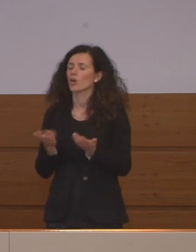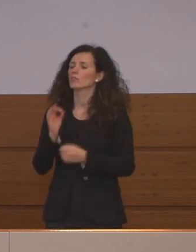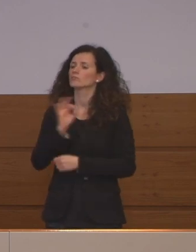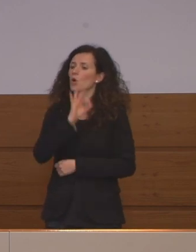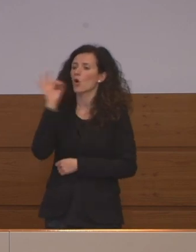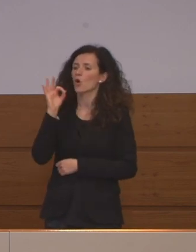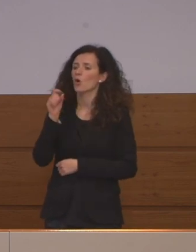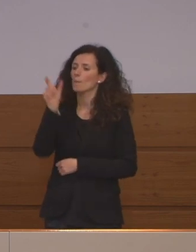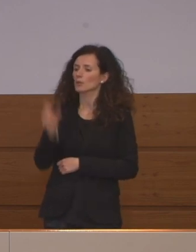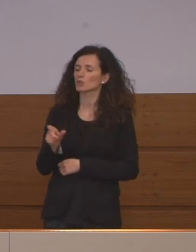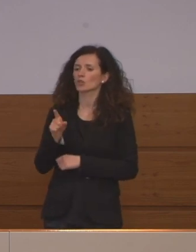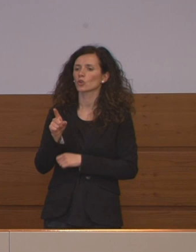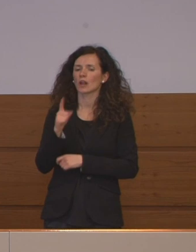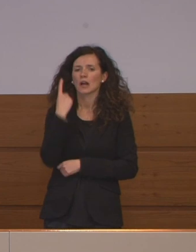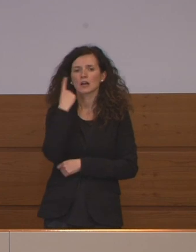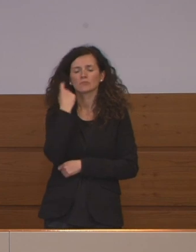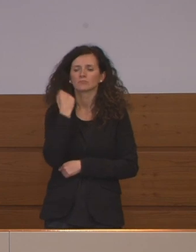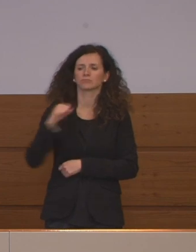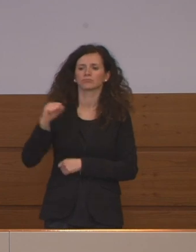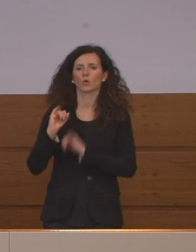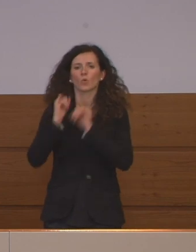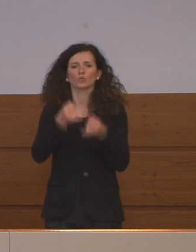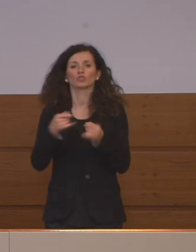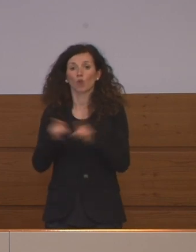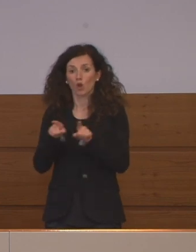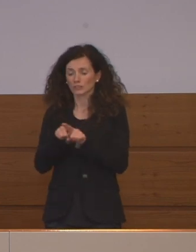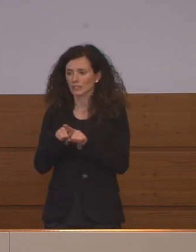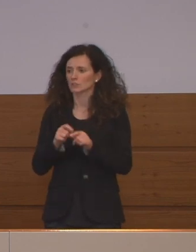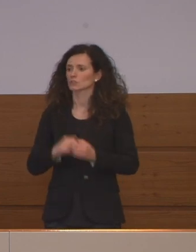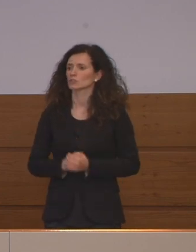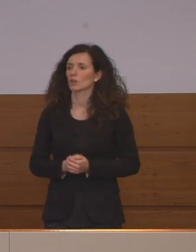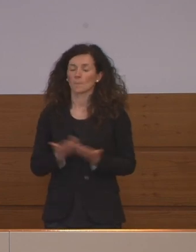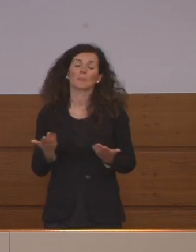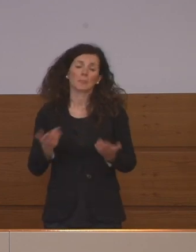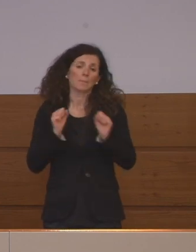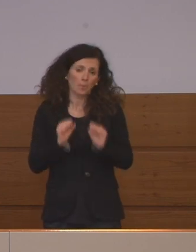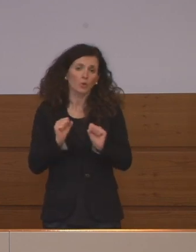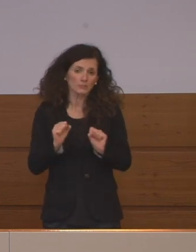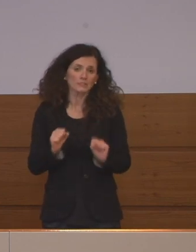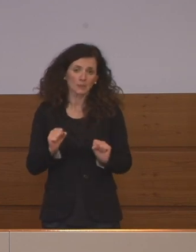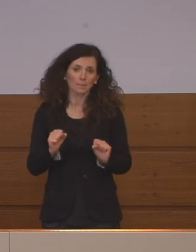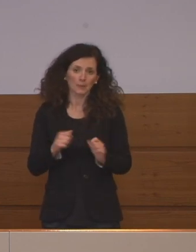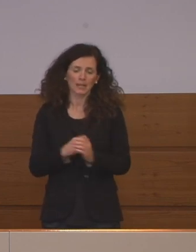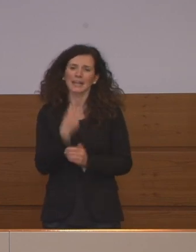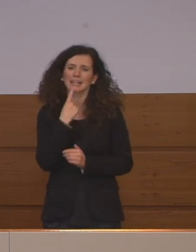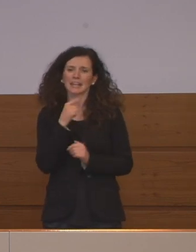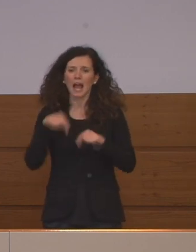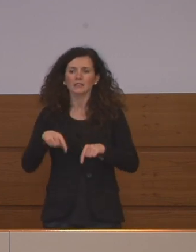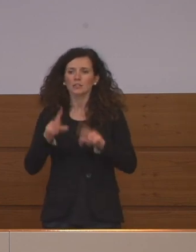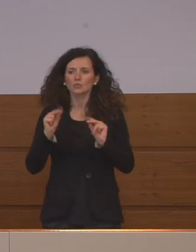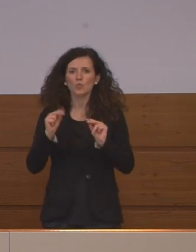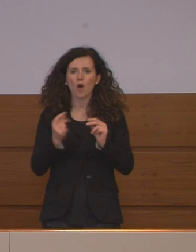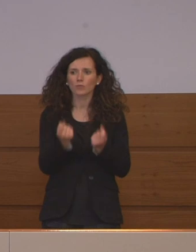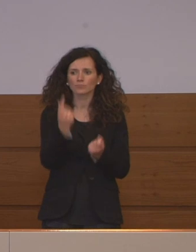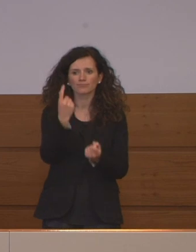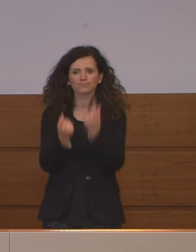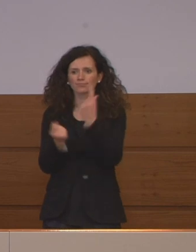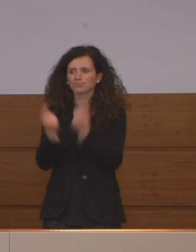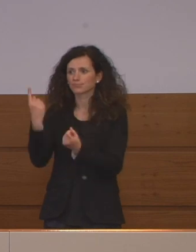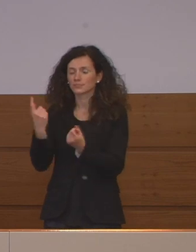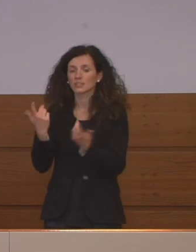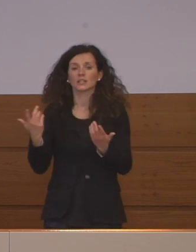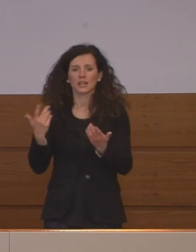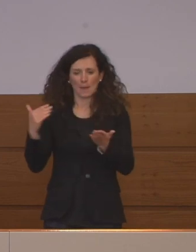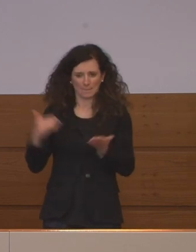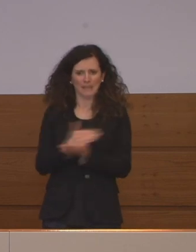che magari sono usciti lo stesso è possibile i nuovi e dopo due